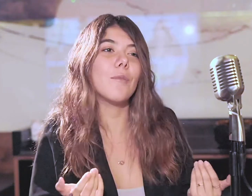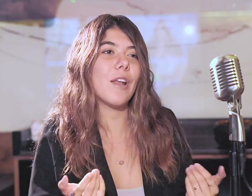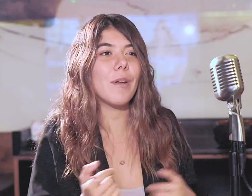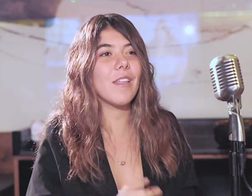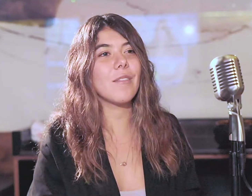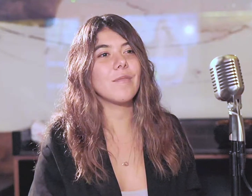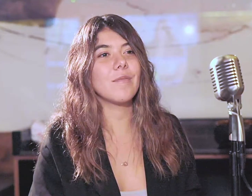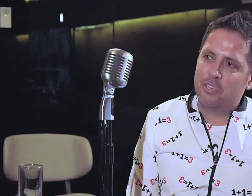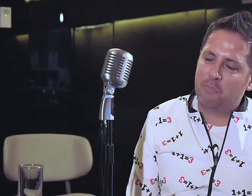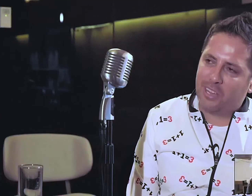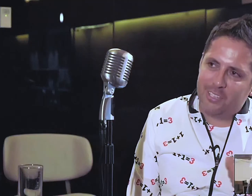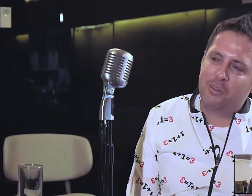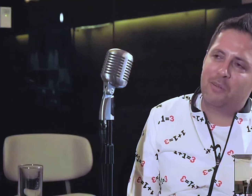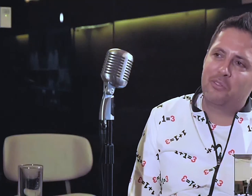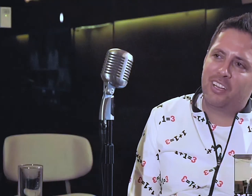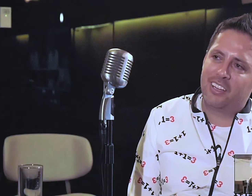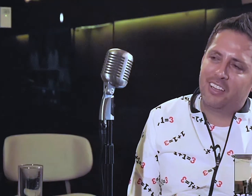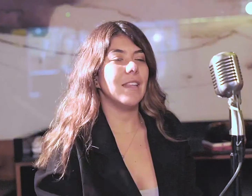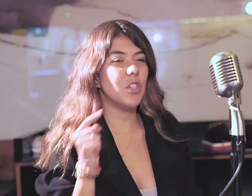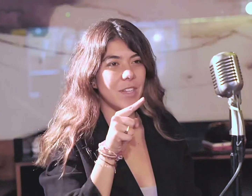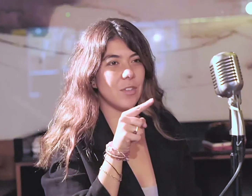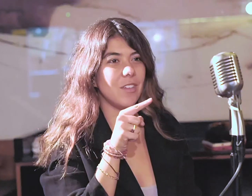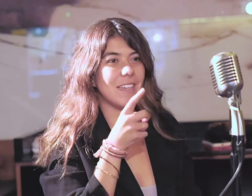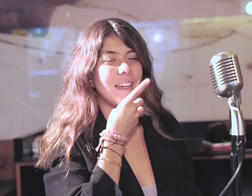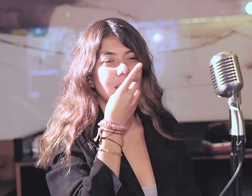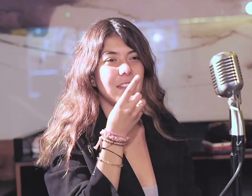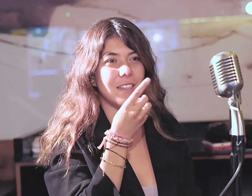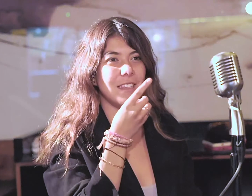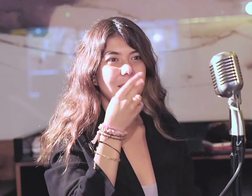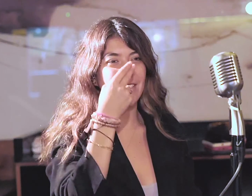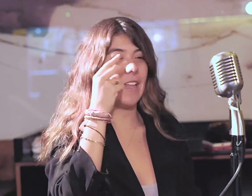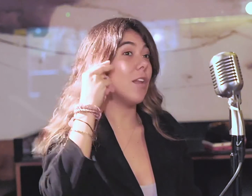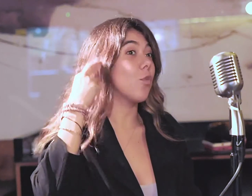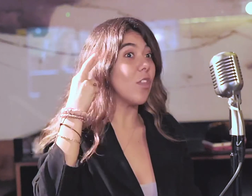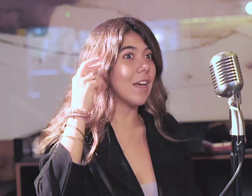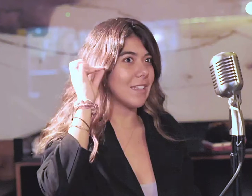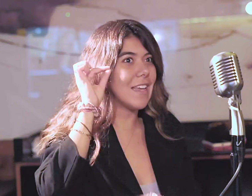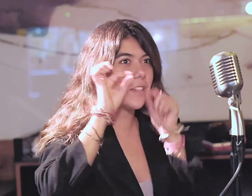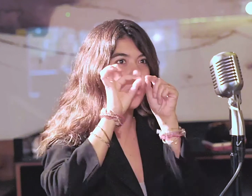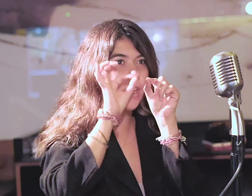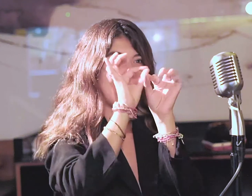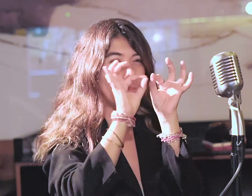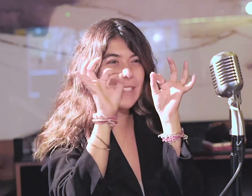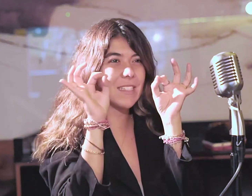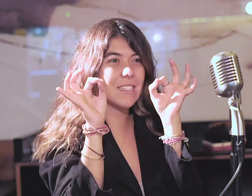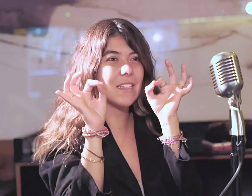lo mismo la verdad esa persona la música de hecho eso que dijiste del ruido que se llega a escuchar el